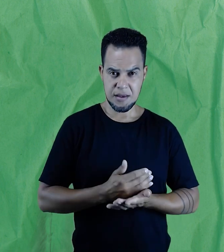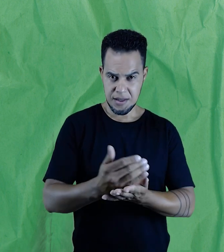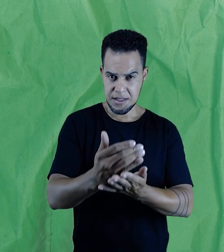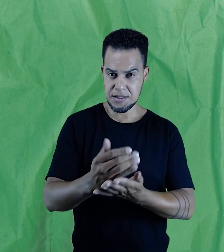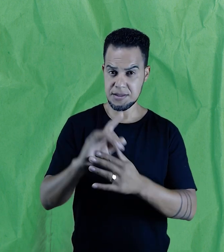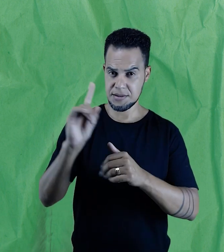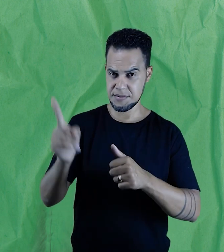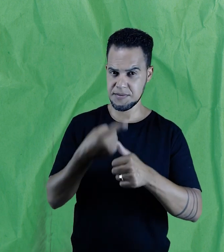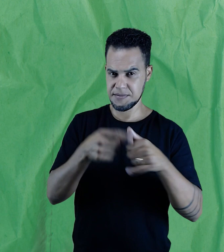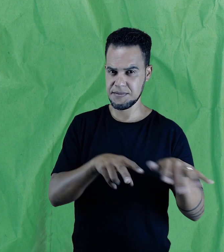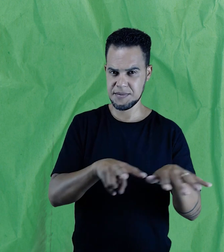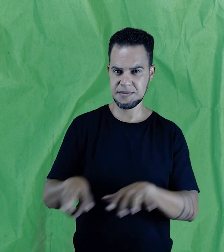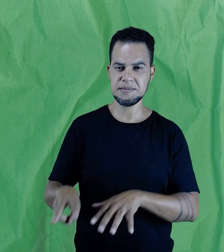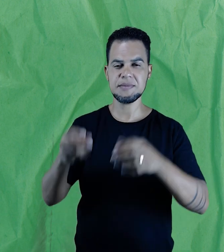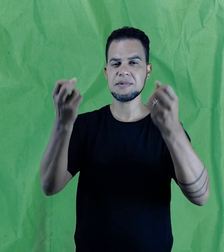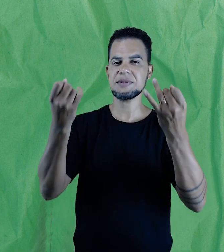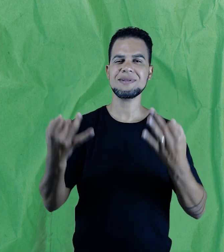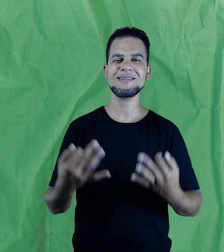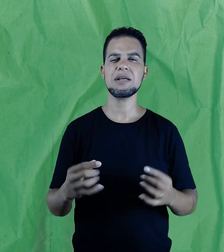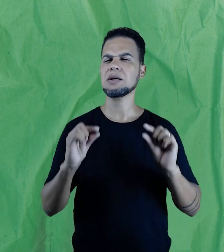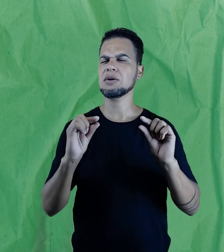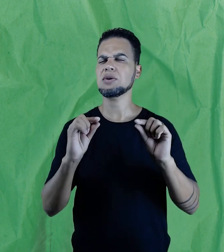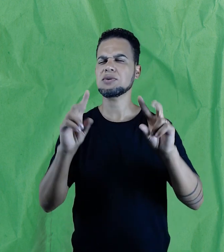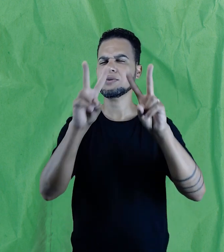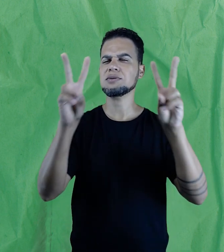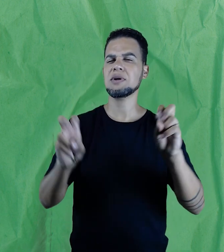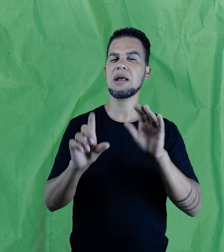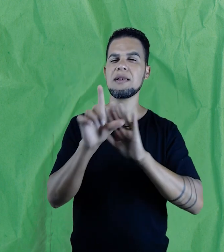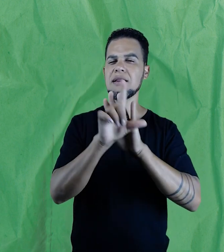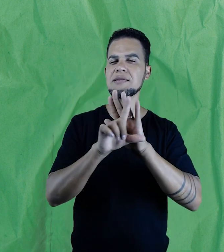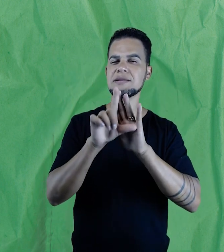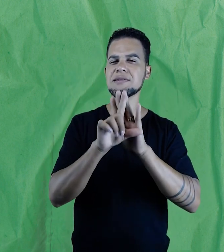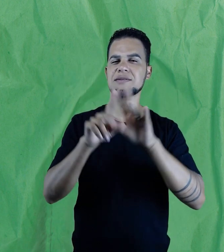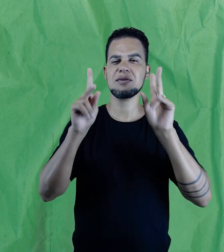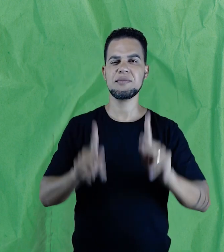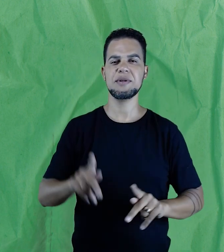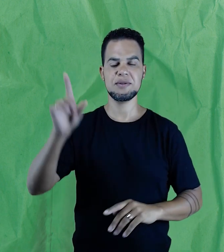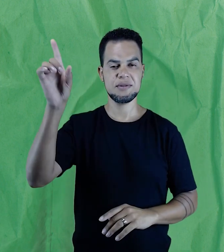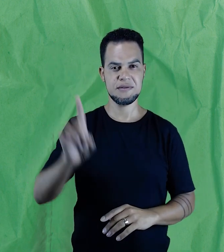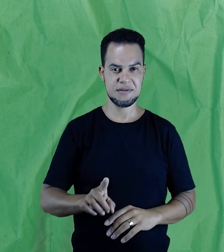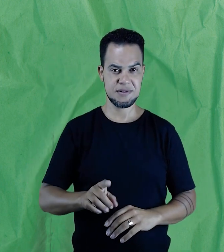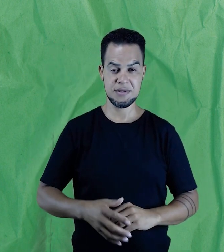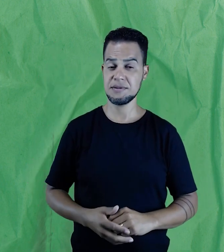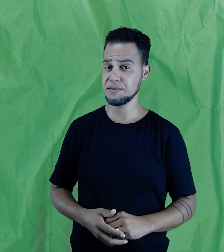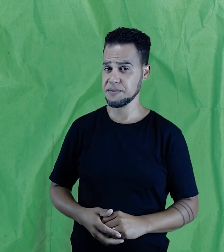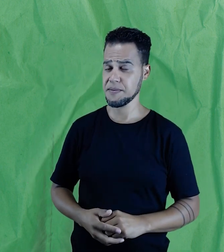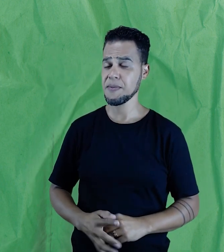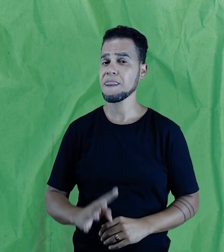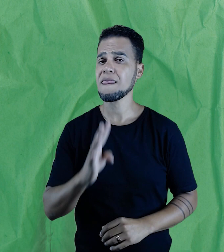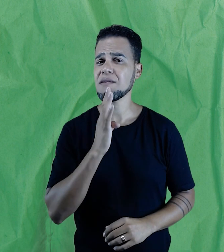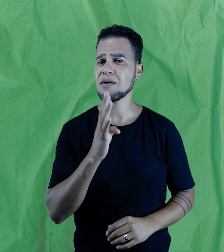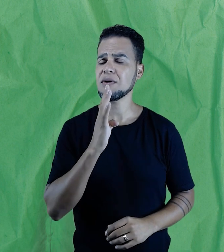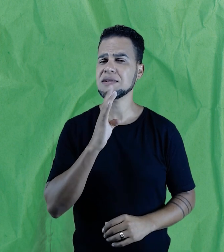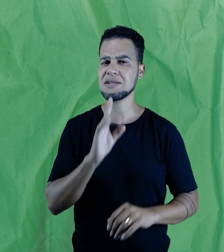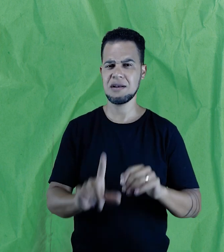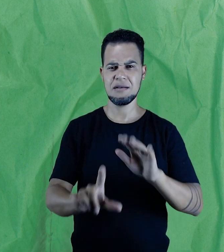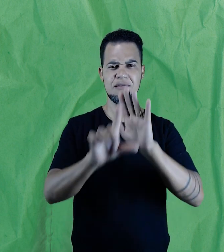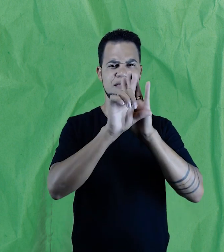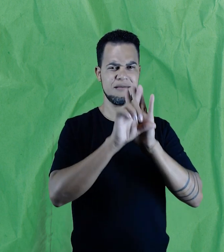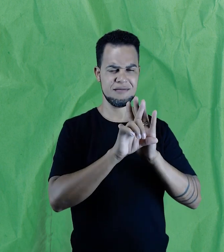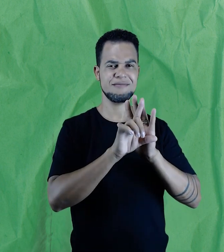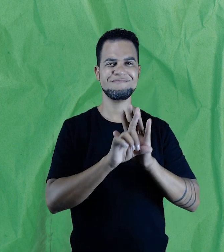Iniciando a nossa primeira semana, vamos falar um pouquinho sobre a legislação para a pessoa com deficiência. Conhecer a